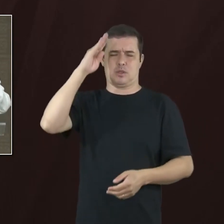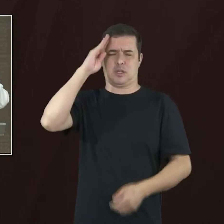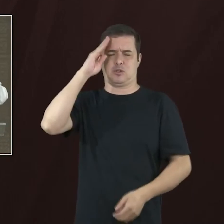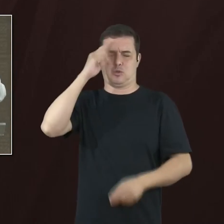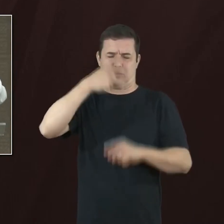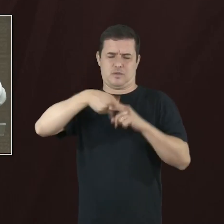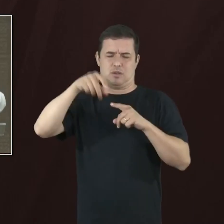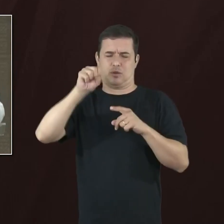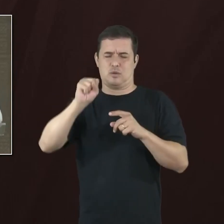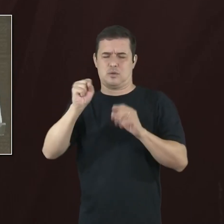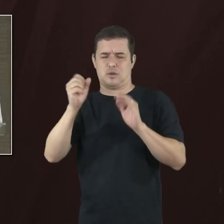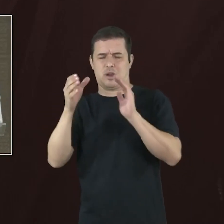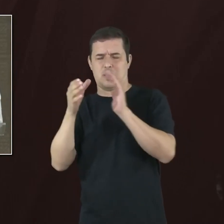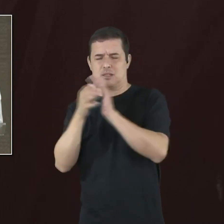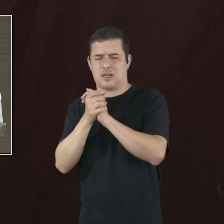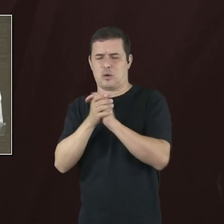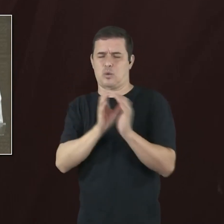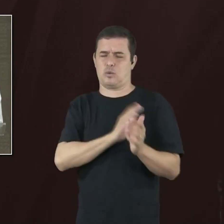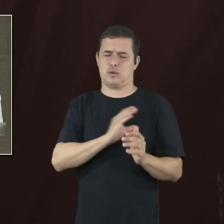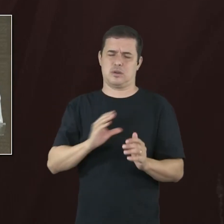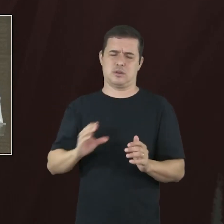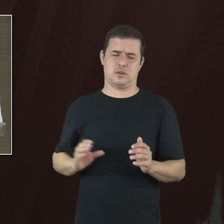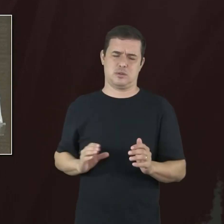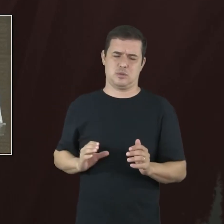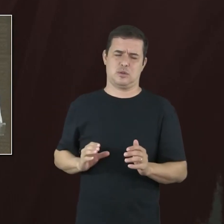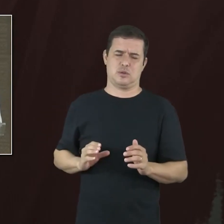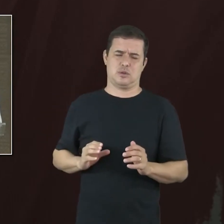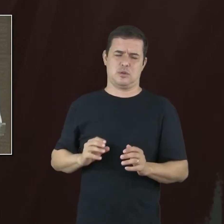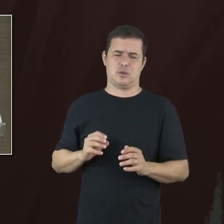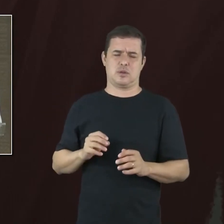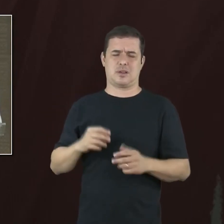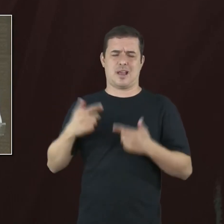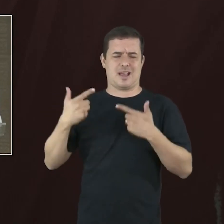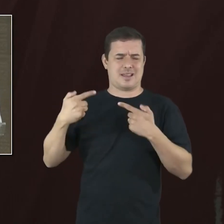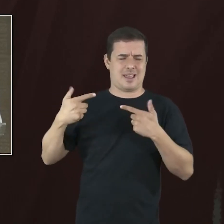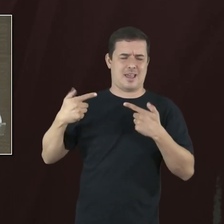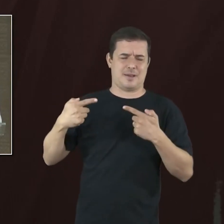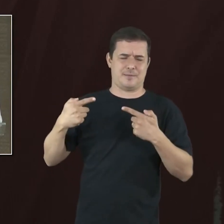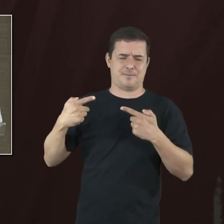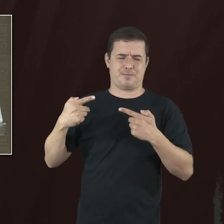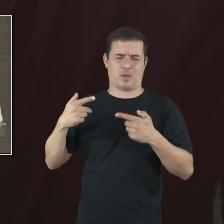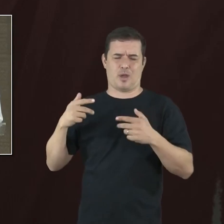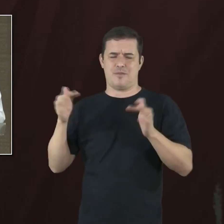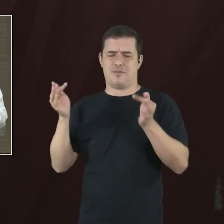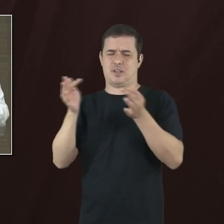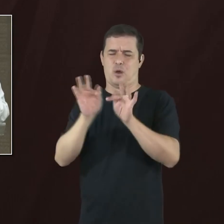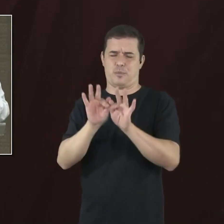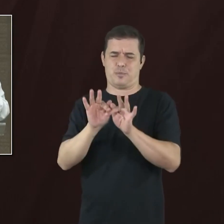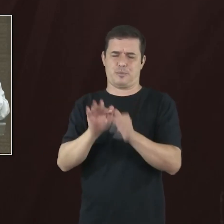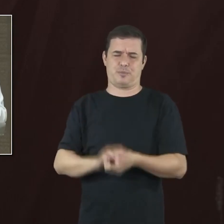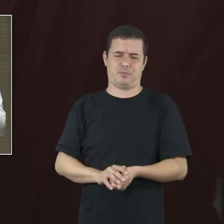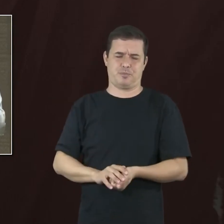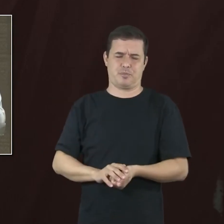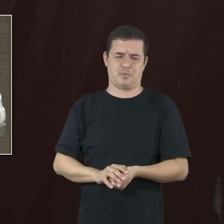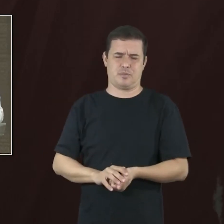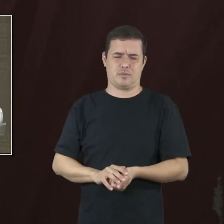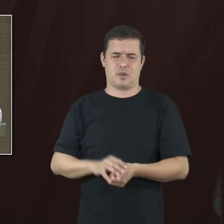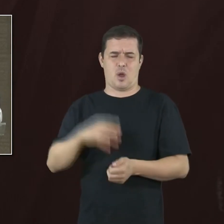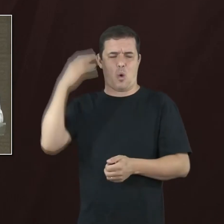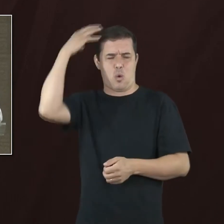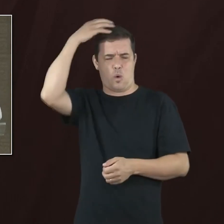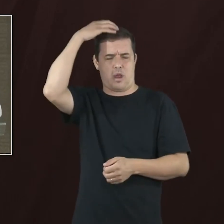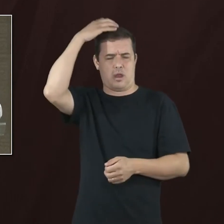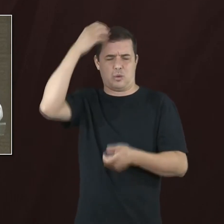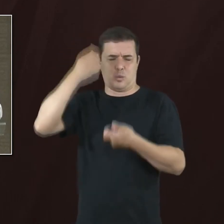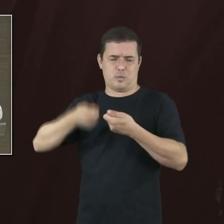para casar-se com Cristo e também para a tua guerra, na guerra de Armagedon, para trazer finalmente o